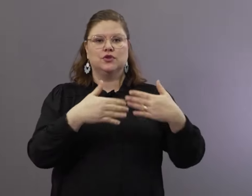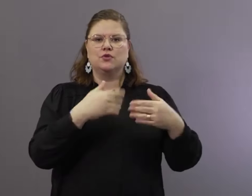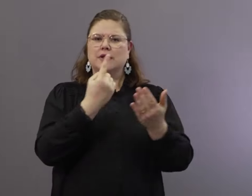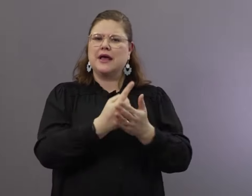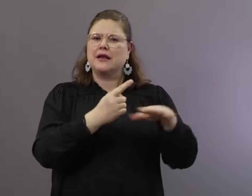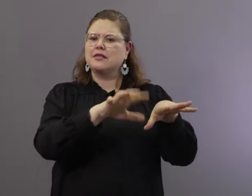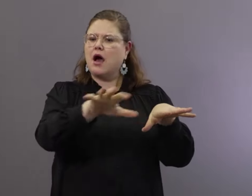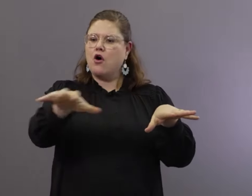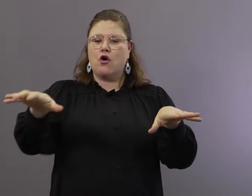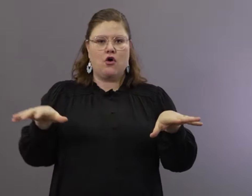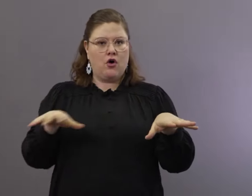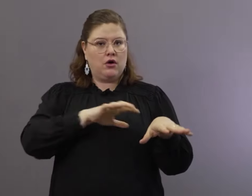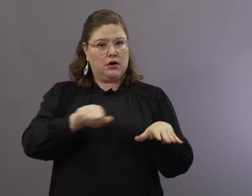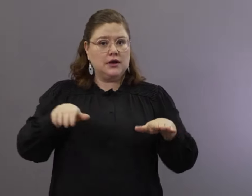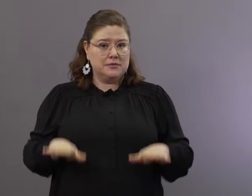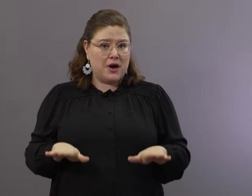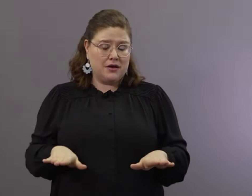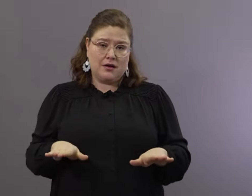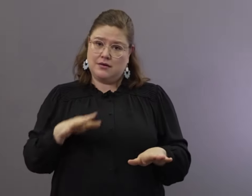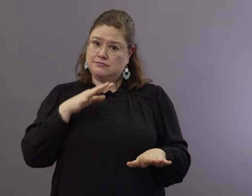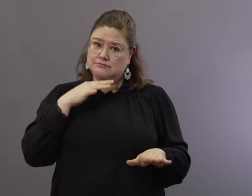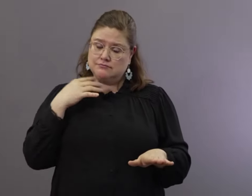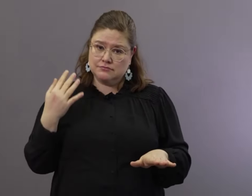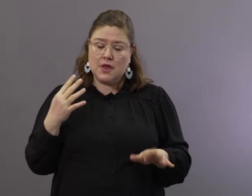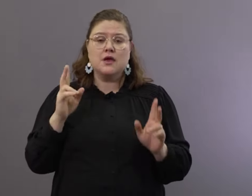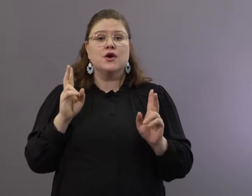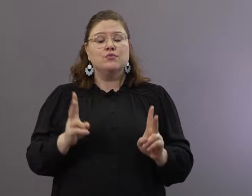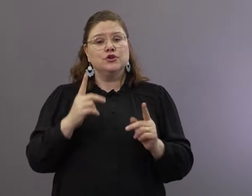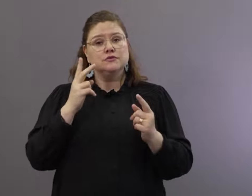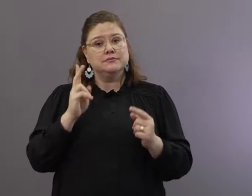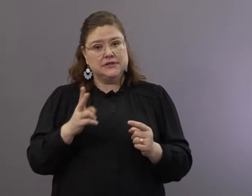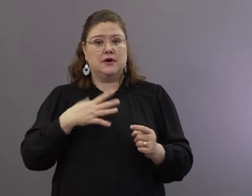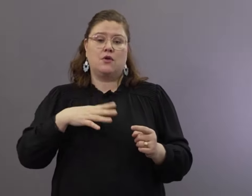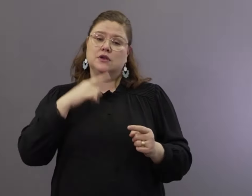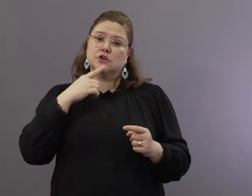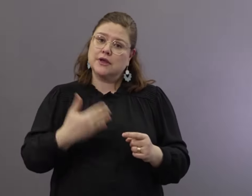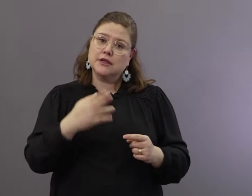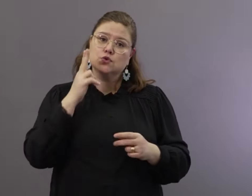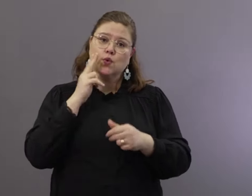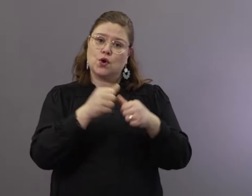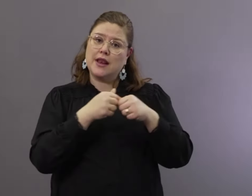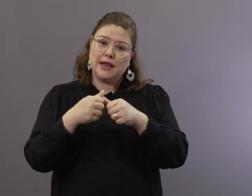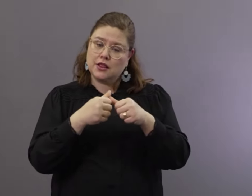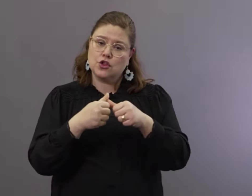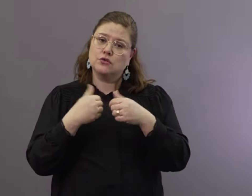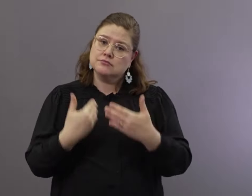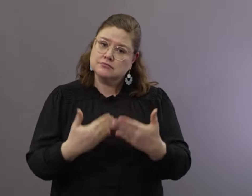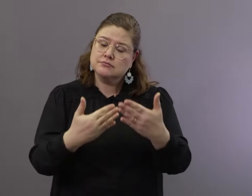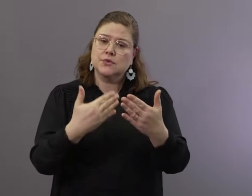ja henkilöitä. Ja aivan erityisesti haluan kiittää Kuurojen liittoa sen tekemästä upeasta